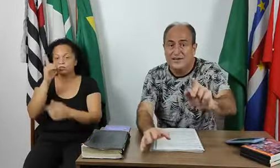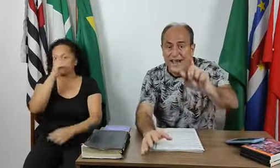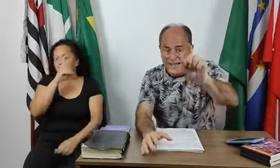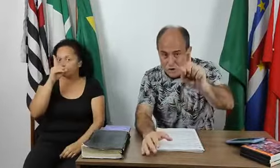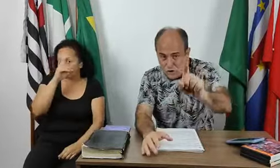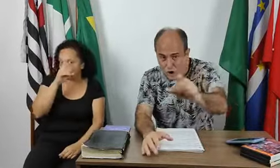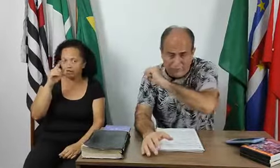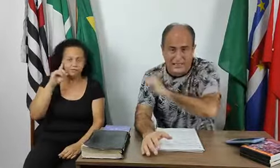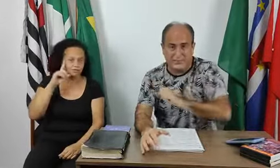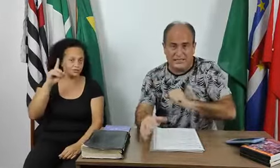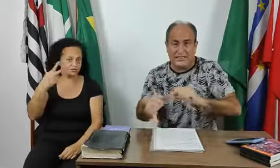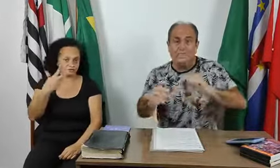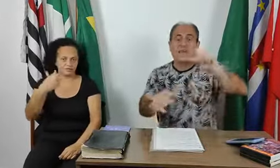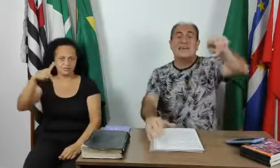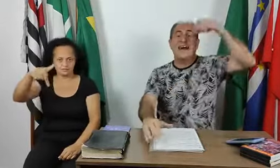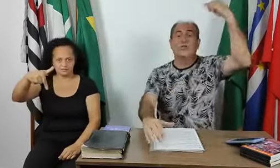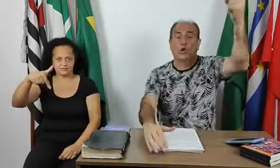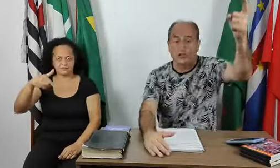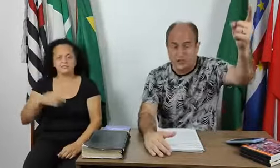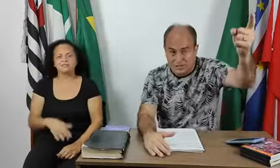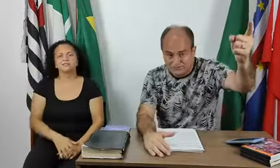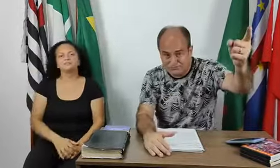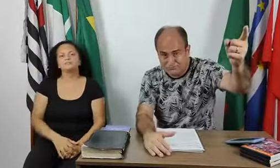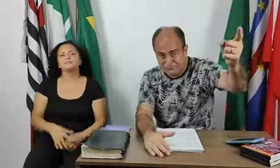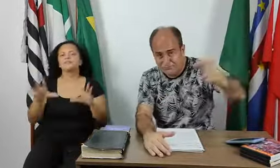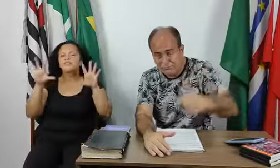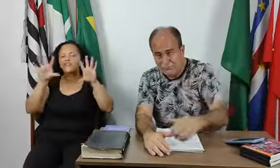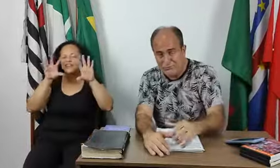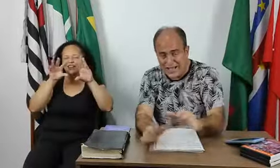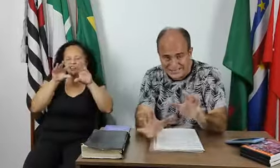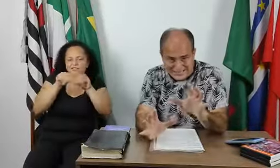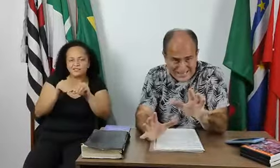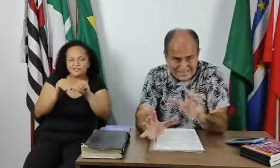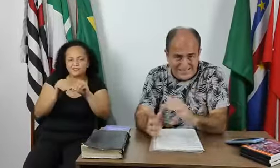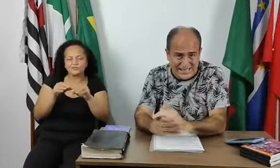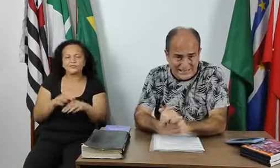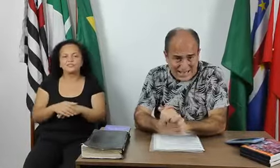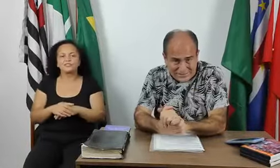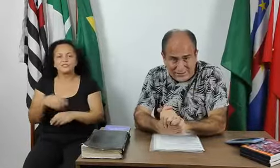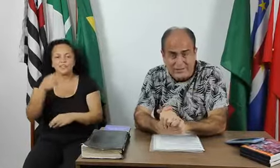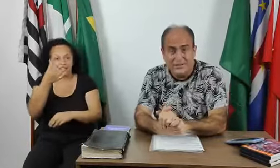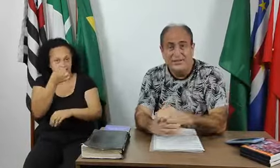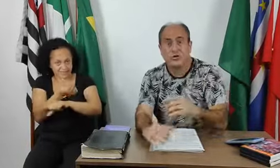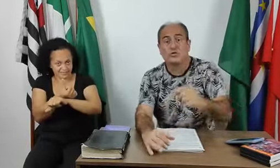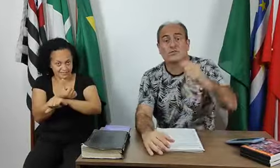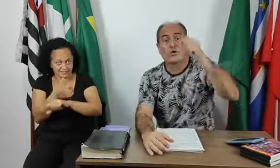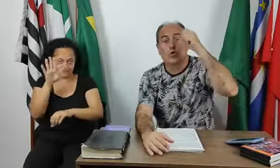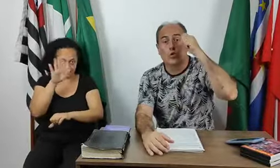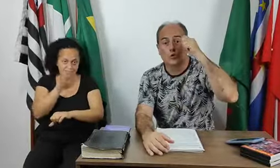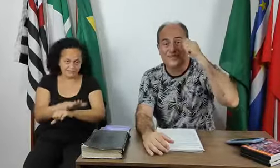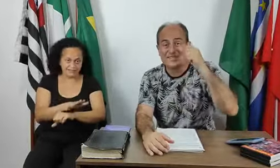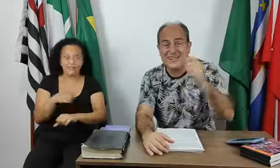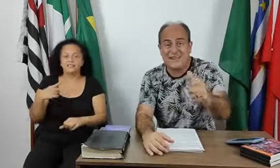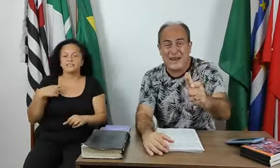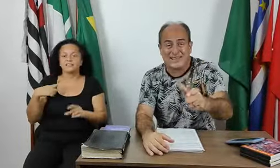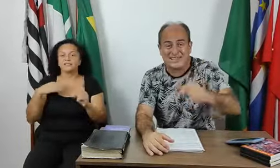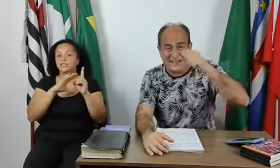27, às 9h. E à noite, às 6h, nós vamos ter um culto